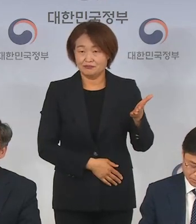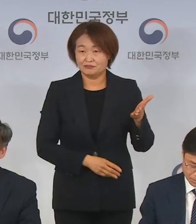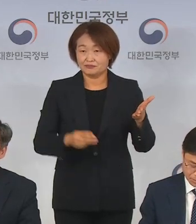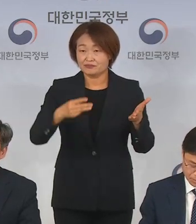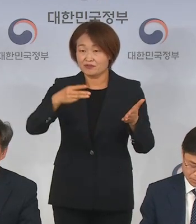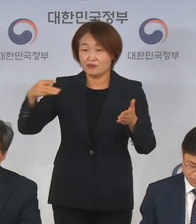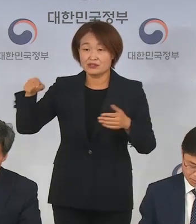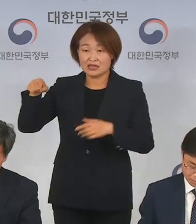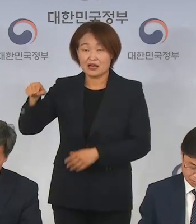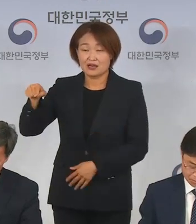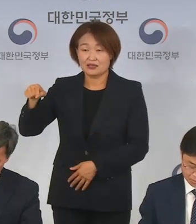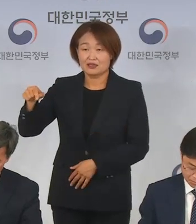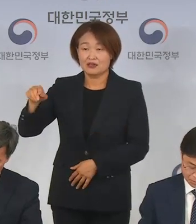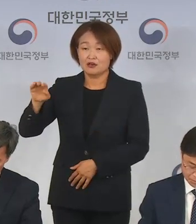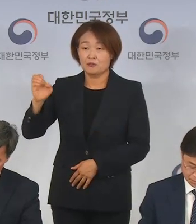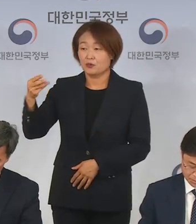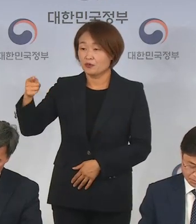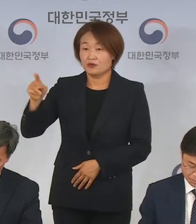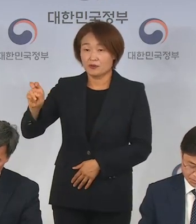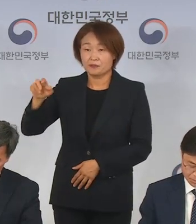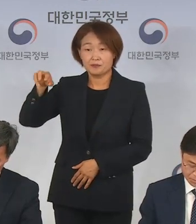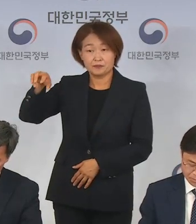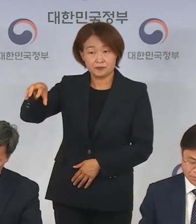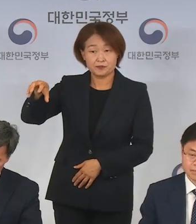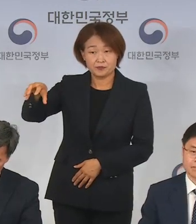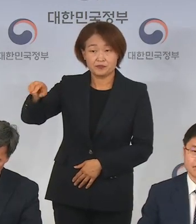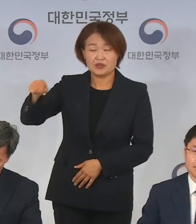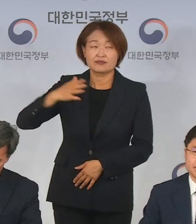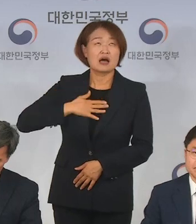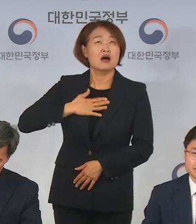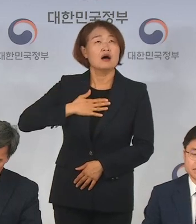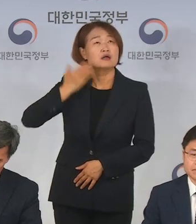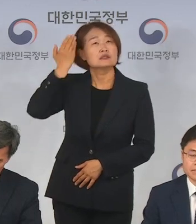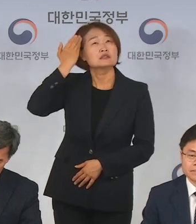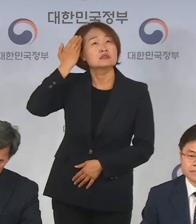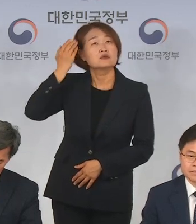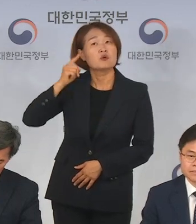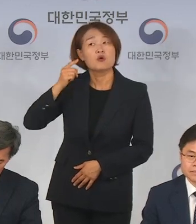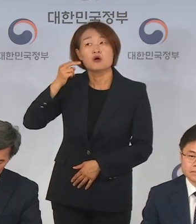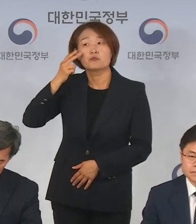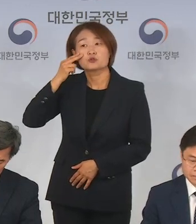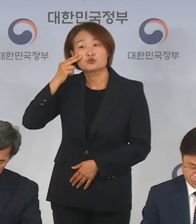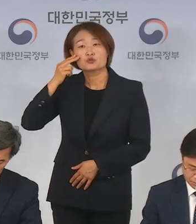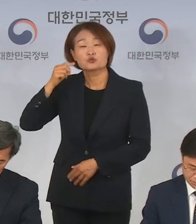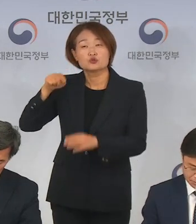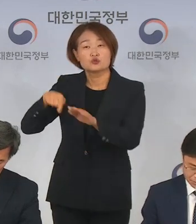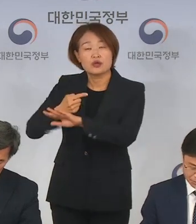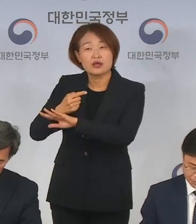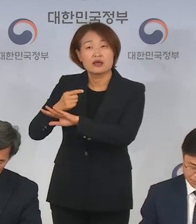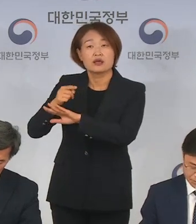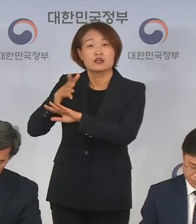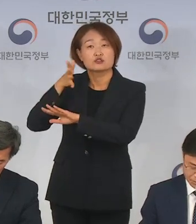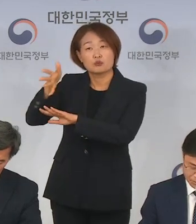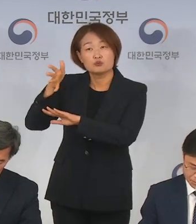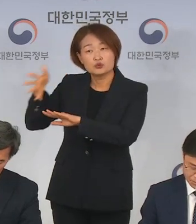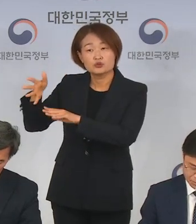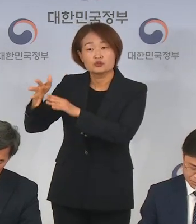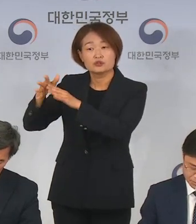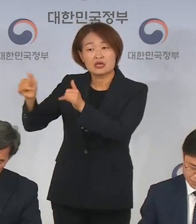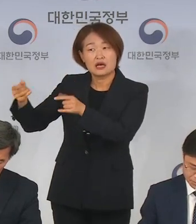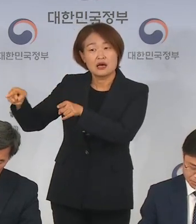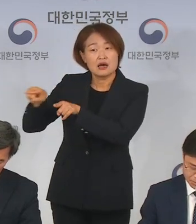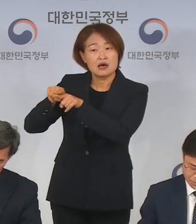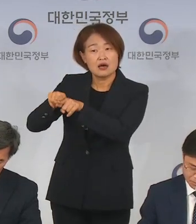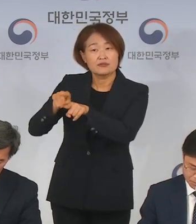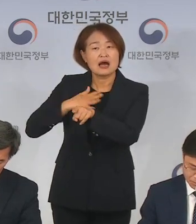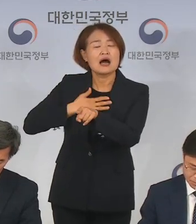태평양 도서 포럼이 갔을 때는요. 제가 알기로는 미국 등 국외 민간 전문가들이 그 동행한